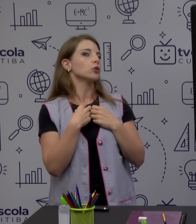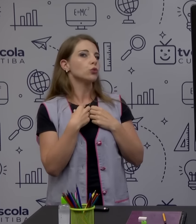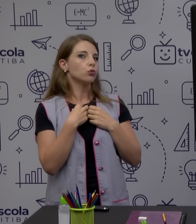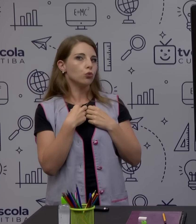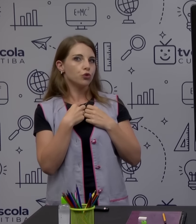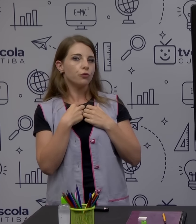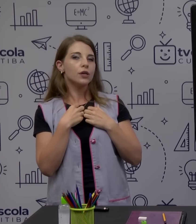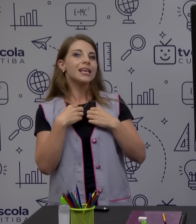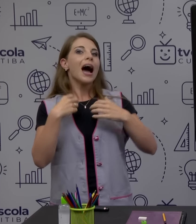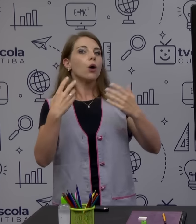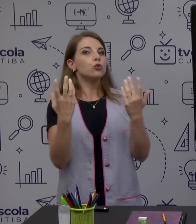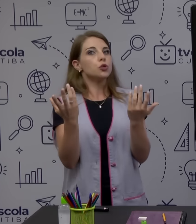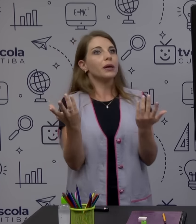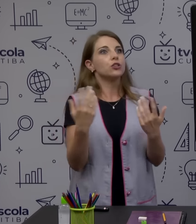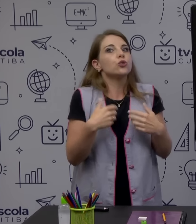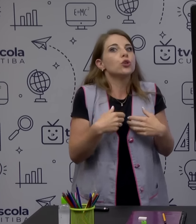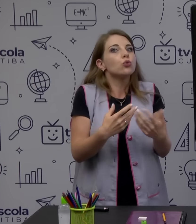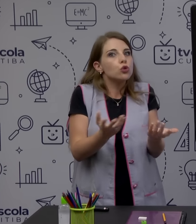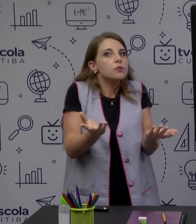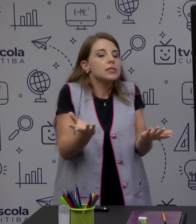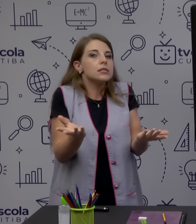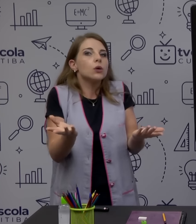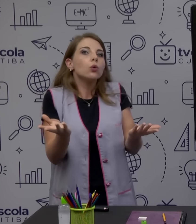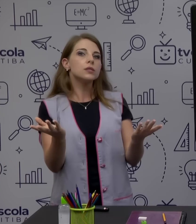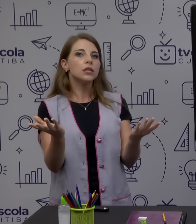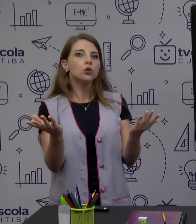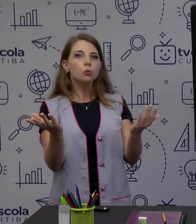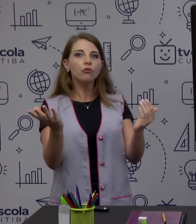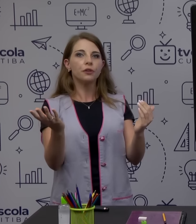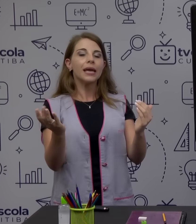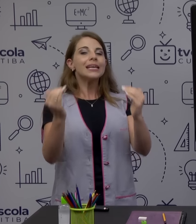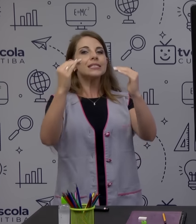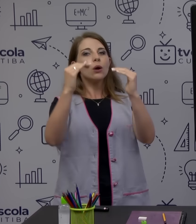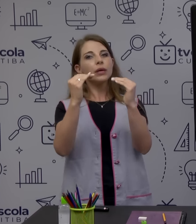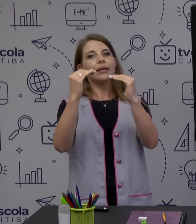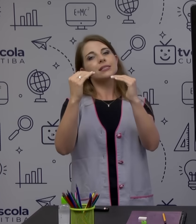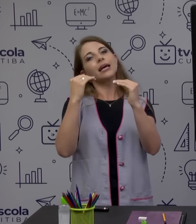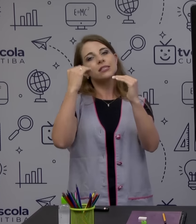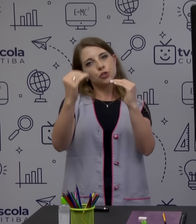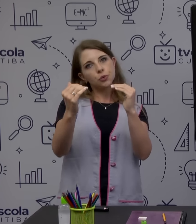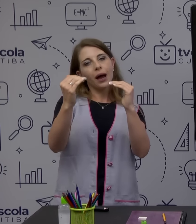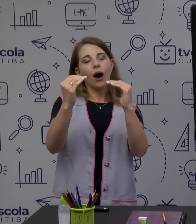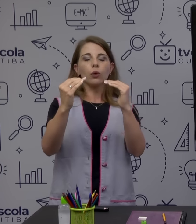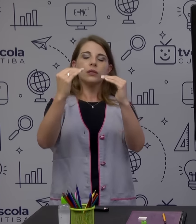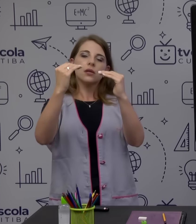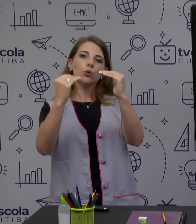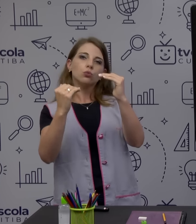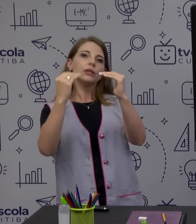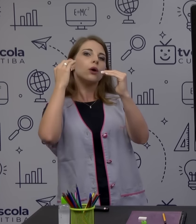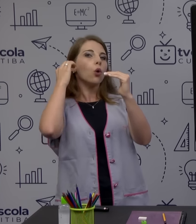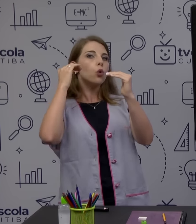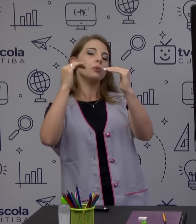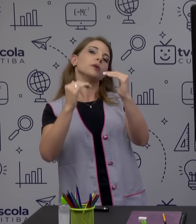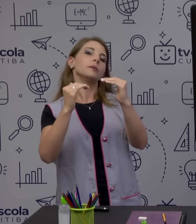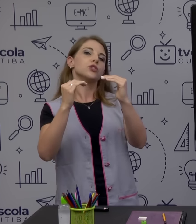num tom de voz aonde eu acredito que todos vocês estão conseguindo me ouvir. Se alguém está assistindo a aula e está com, né, com algum problema de